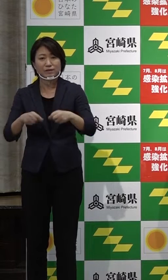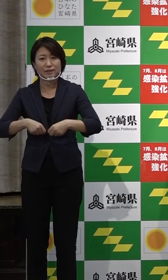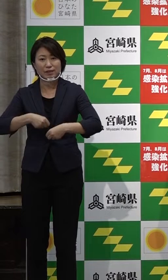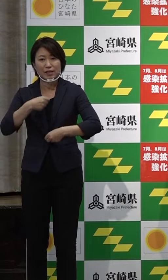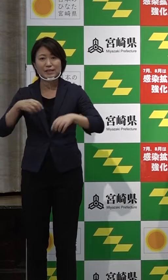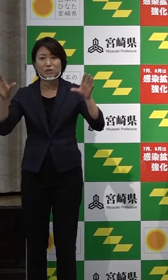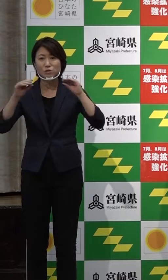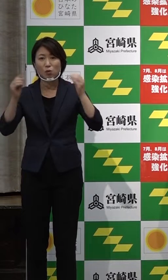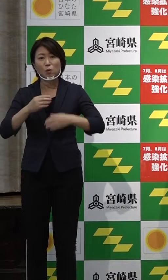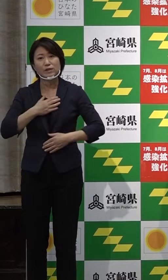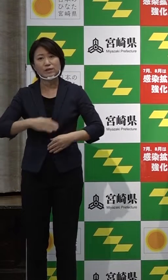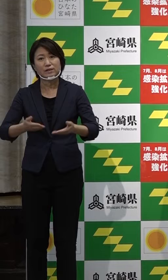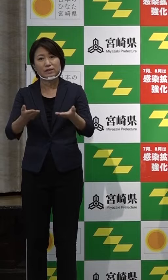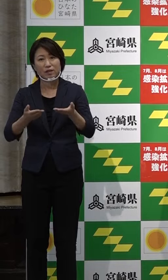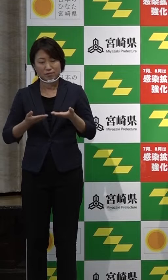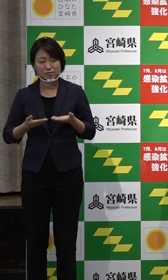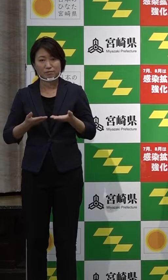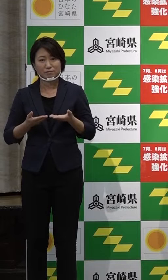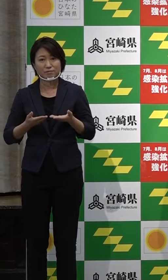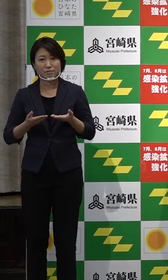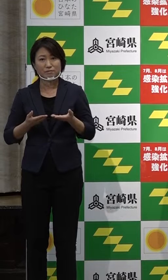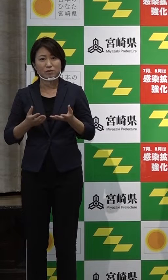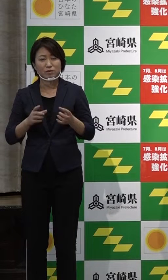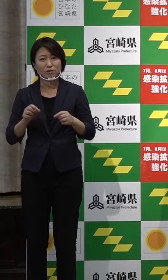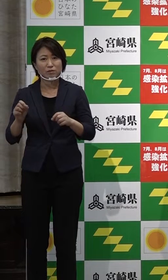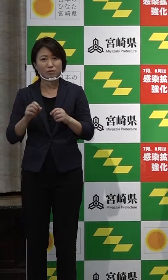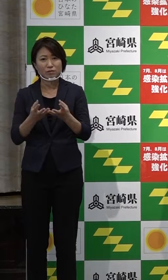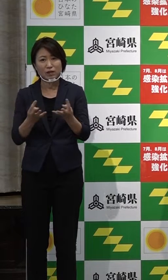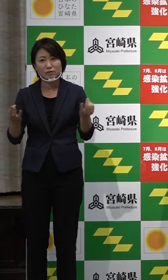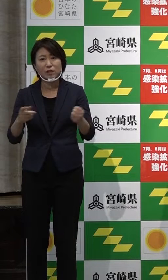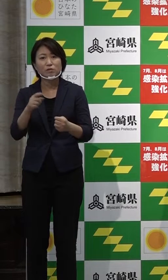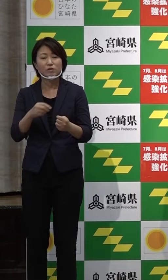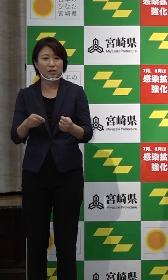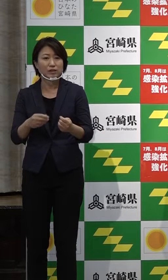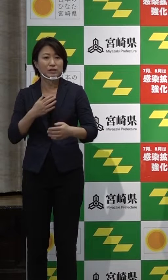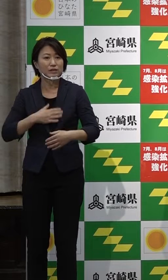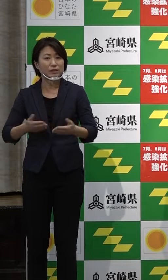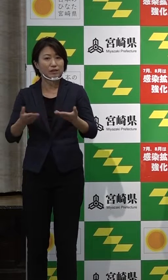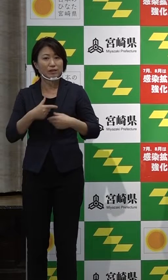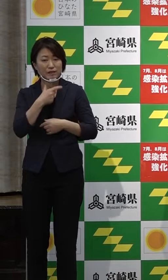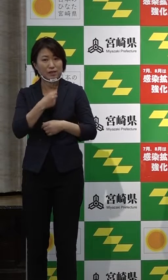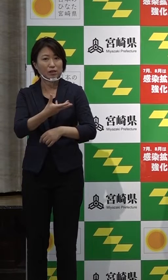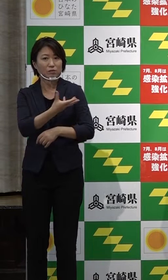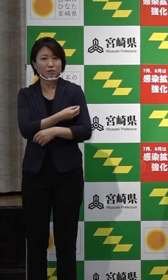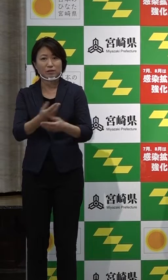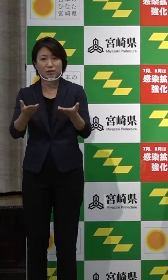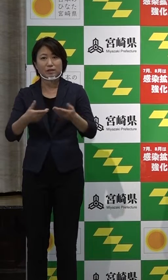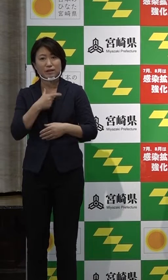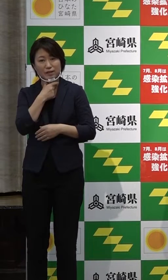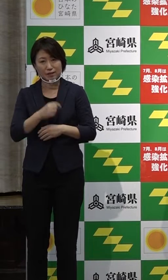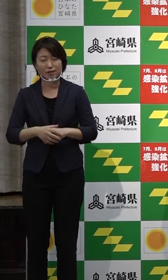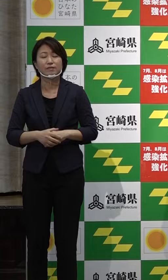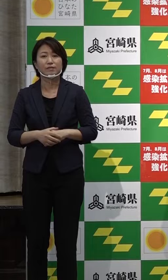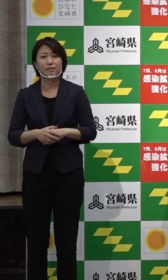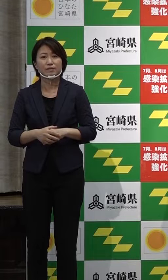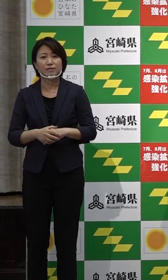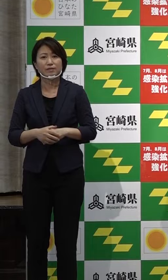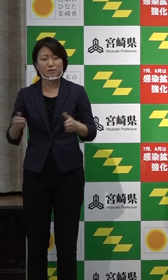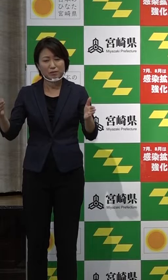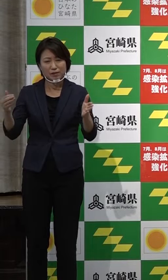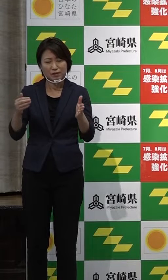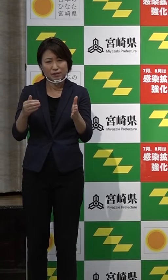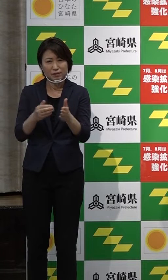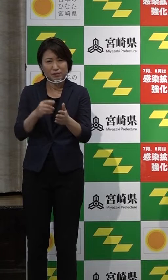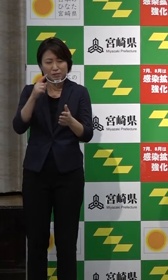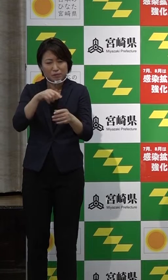ただいた上で、一人でも多くの方に受けていただきたい、 現在過去最悪というような大き